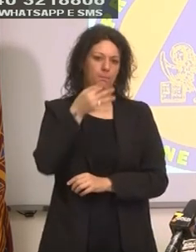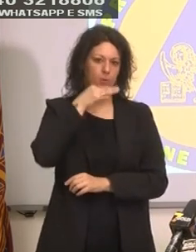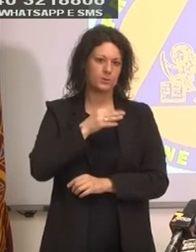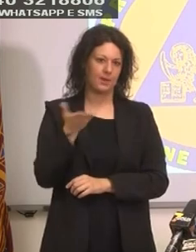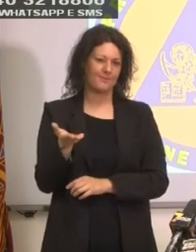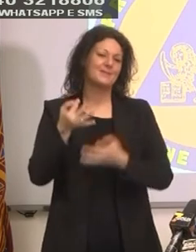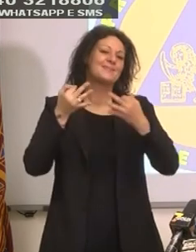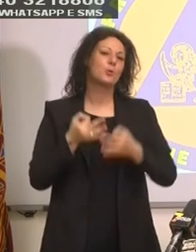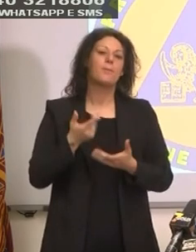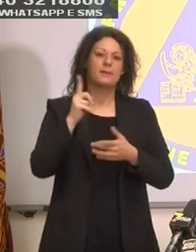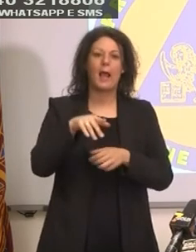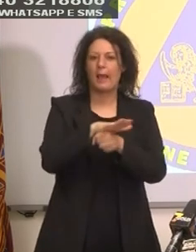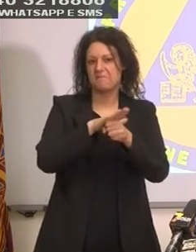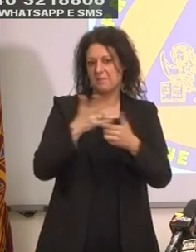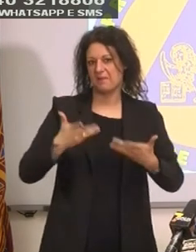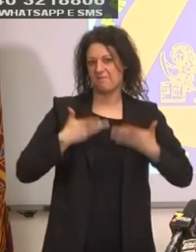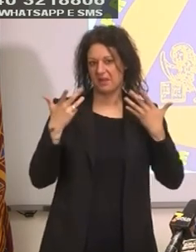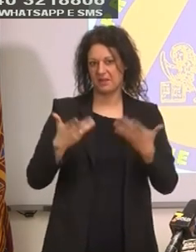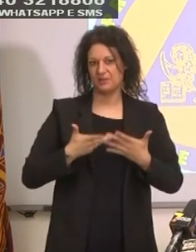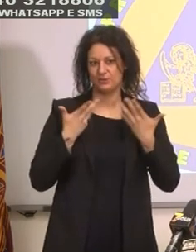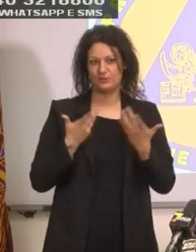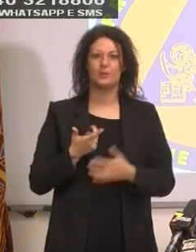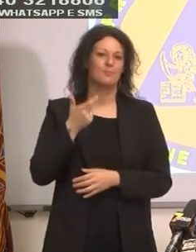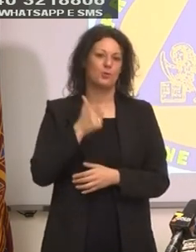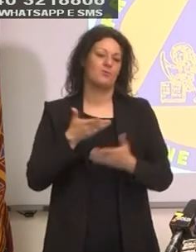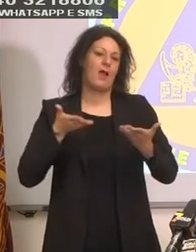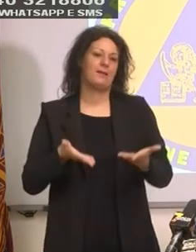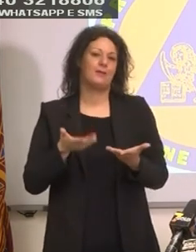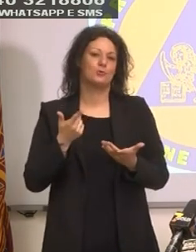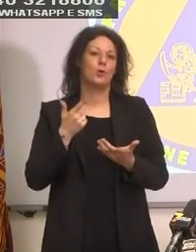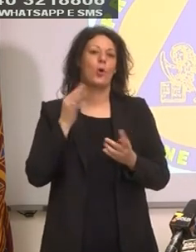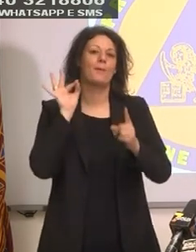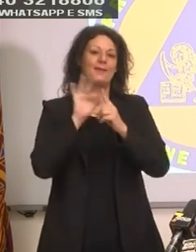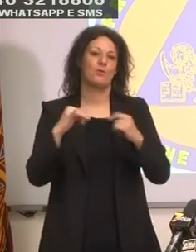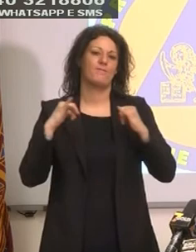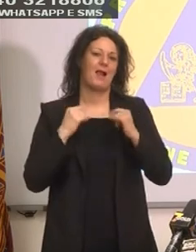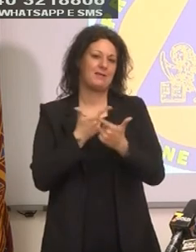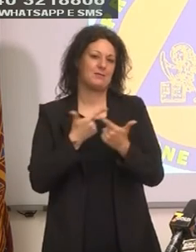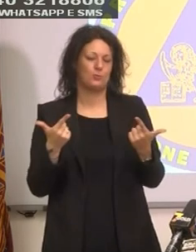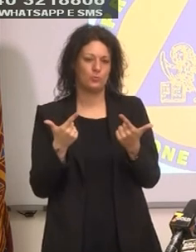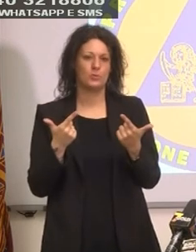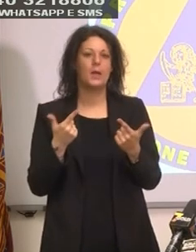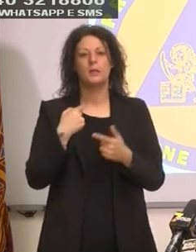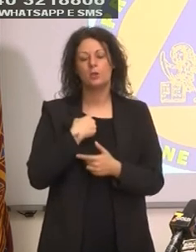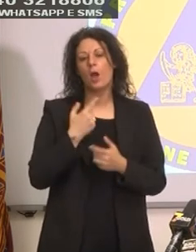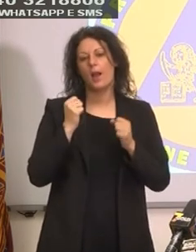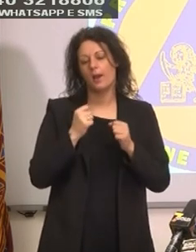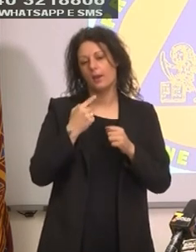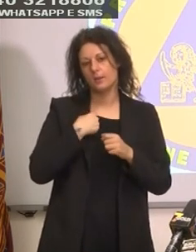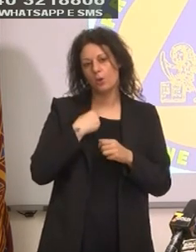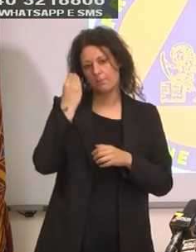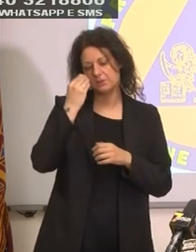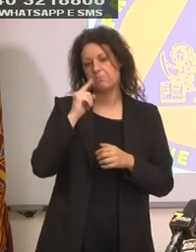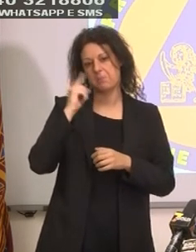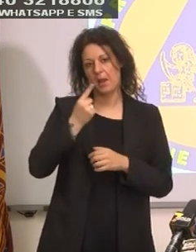Non penso che ci sia tutto sto assalto alle vacanze, visto considerato cosa è accaduto. Per cui io l'avrei fatta questa cosa. Ma nel